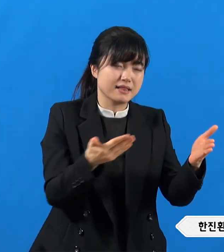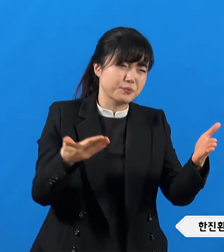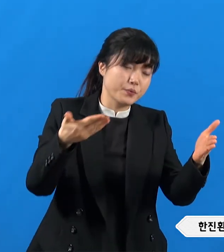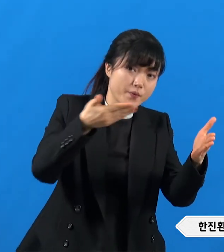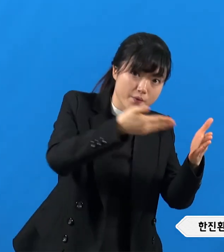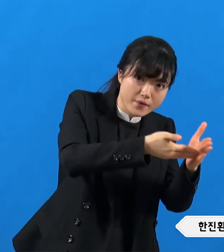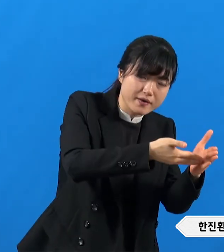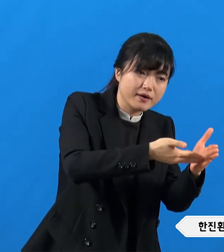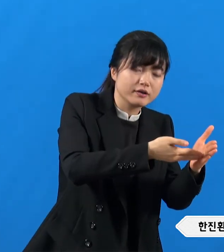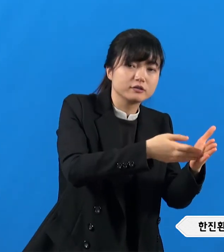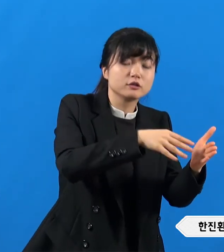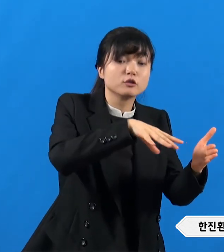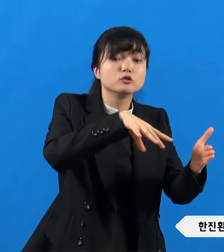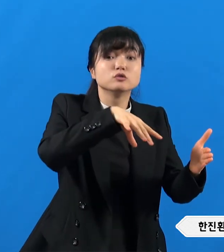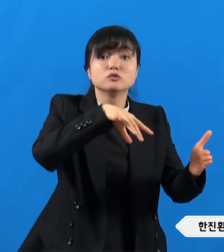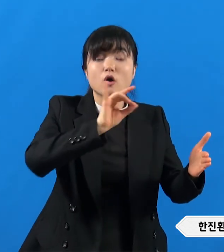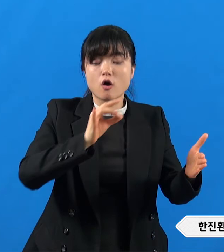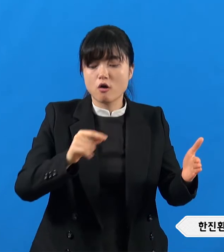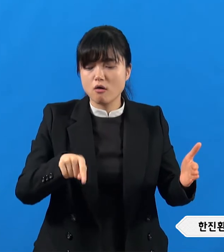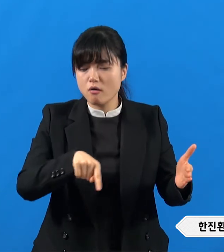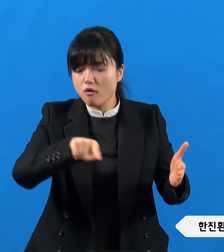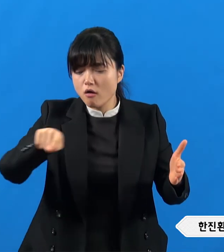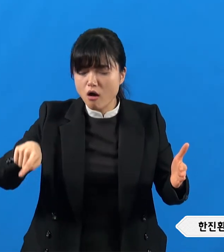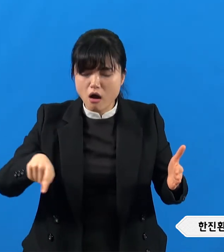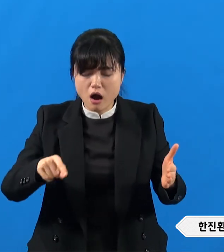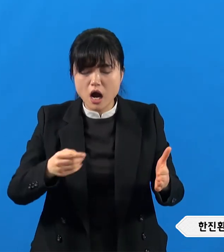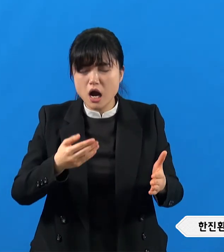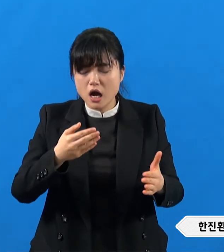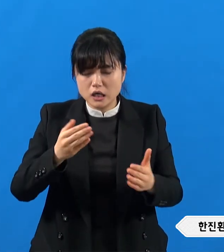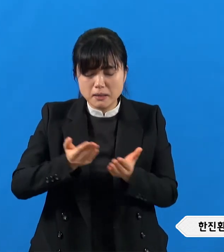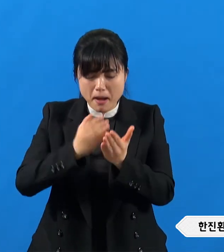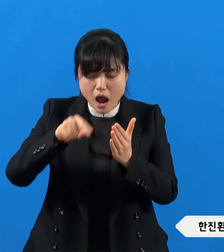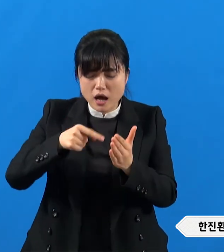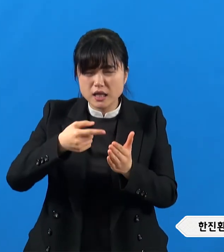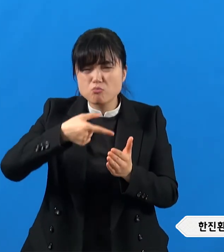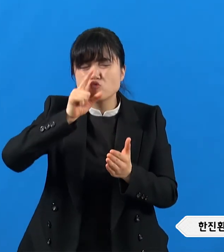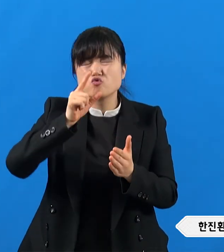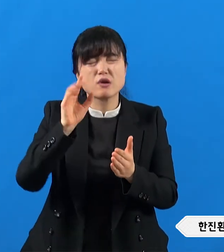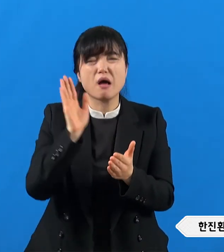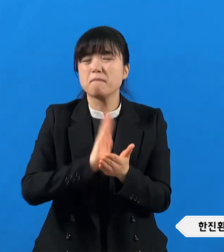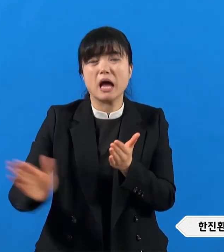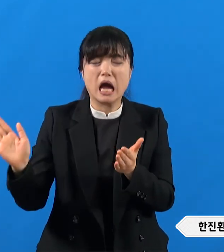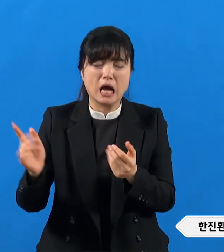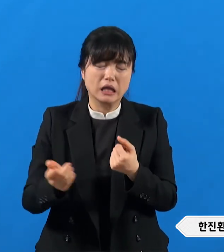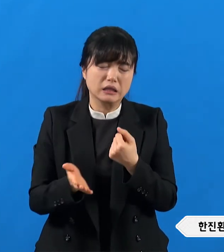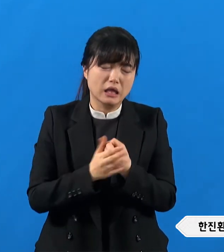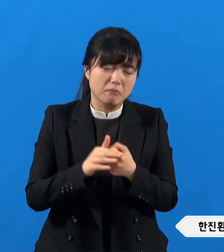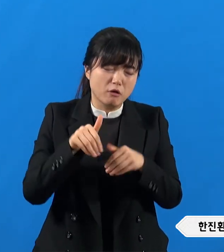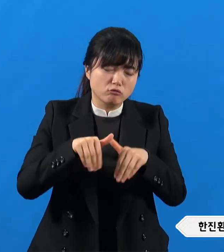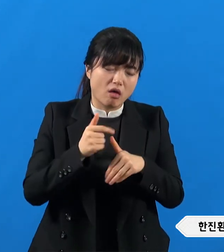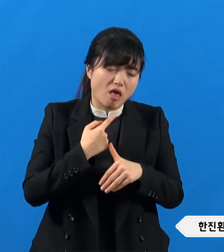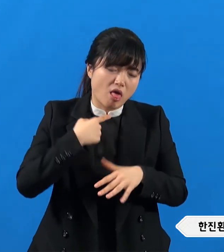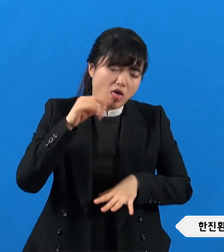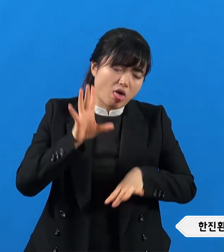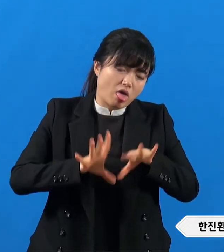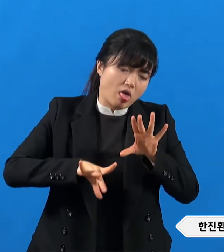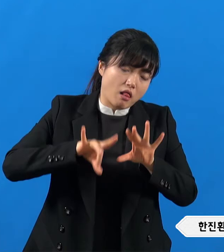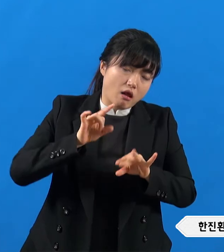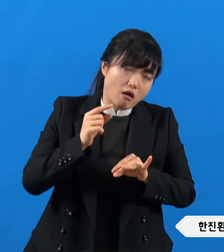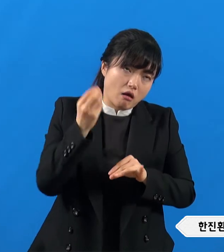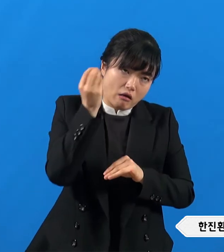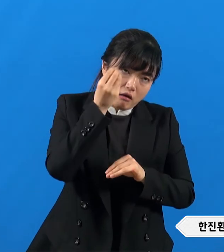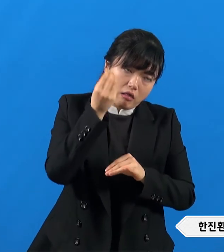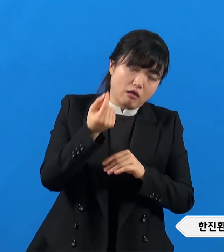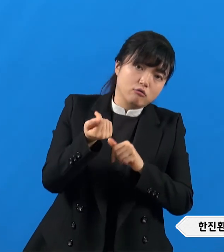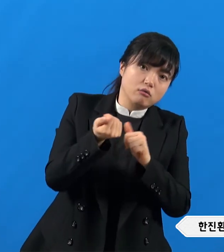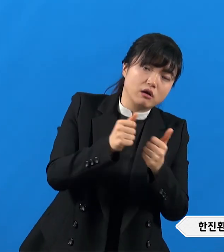즈음에 자기들 배에는 식수가 다 떨어졌습니다. 많은 선원들이 갈증으로 죽어갔습니다. 그런데